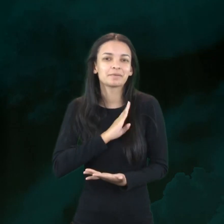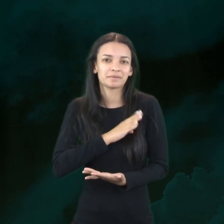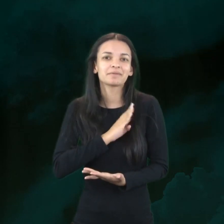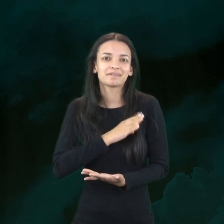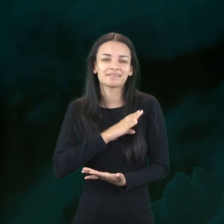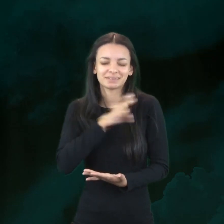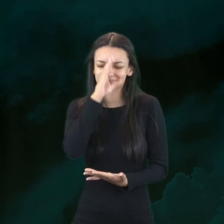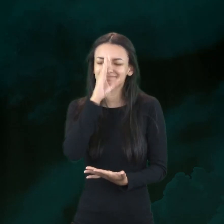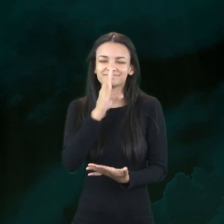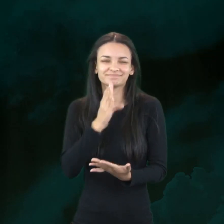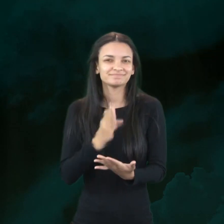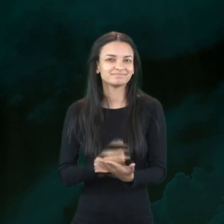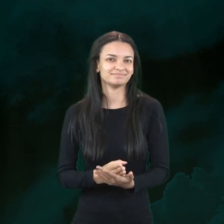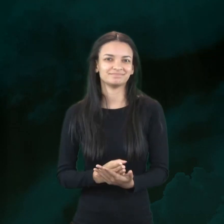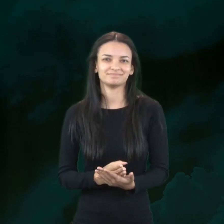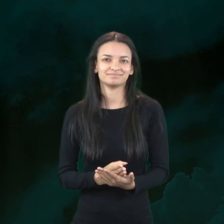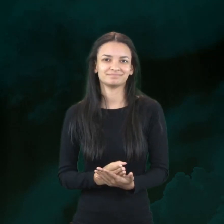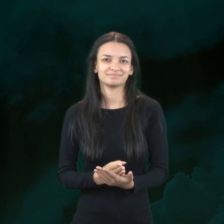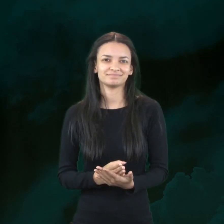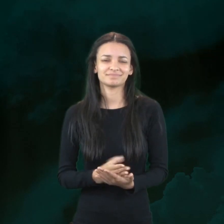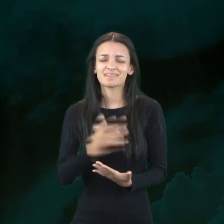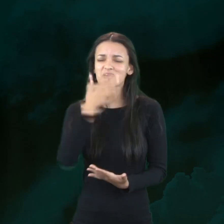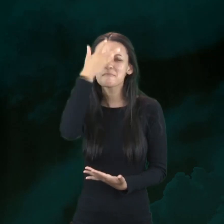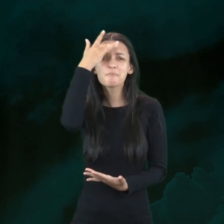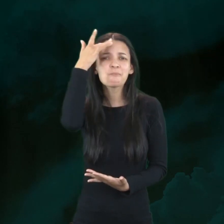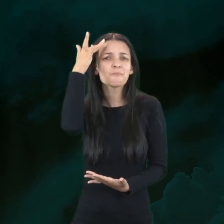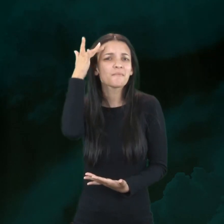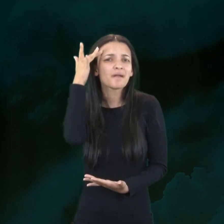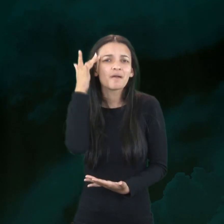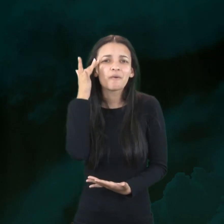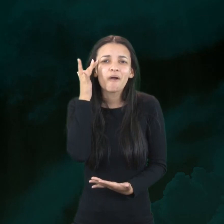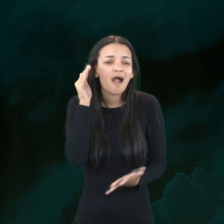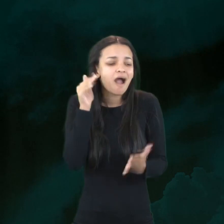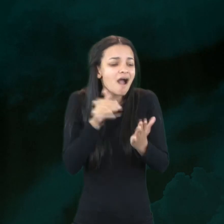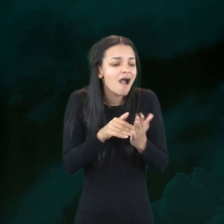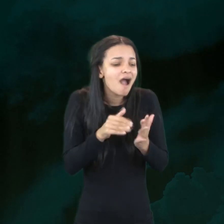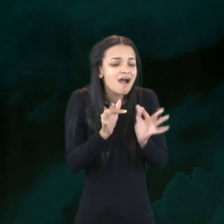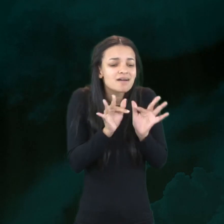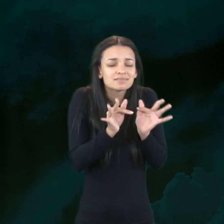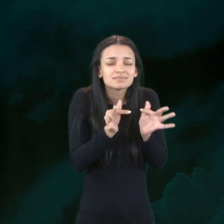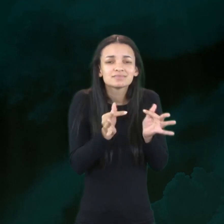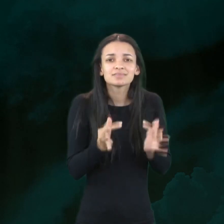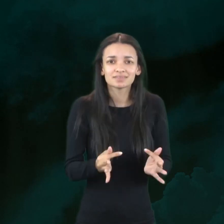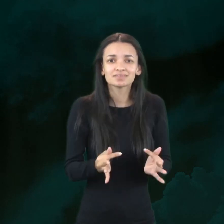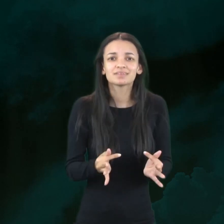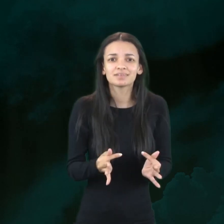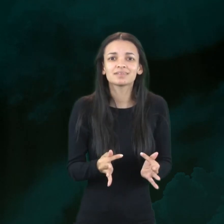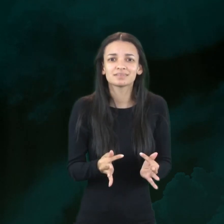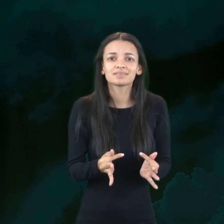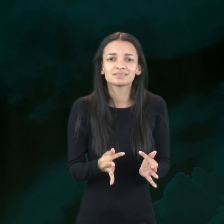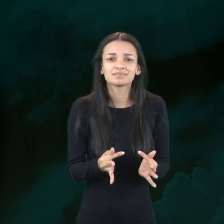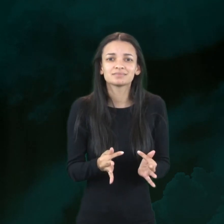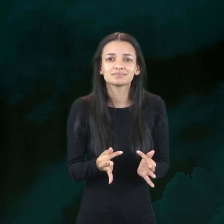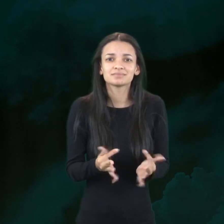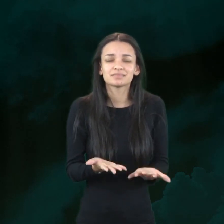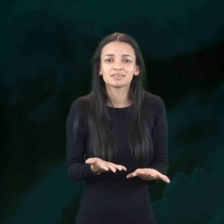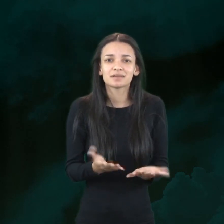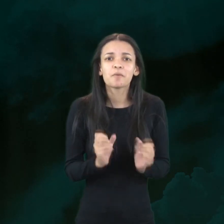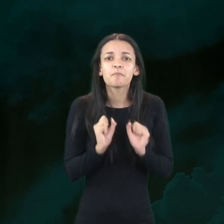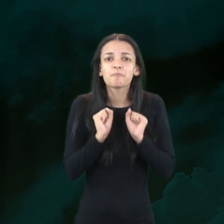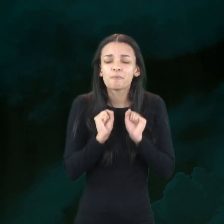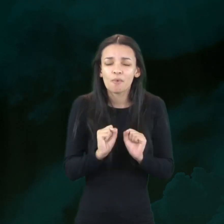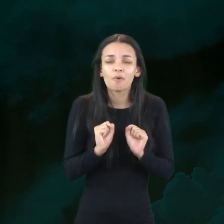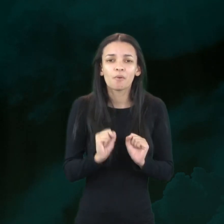Qualquer um, até o mais simples, não é isso? Iletrado, até o